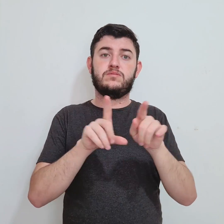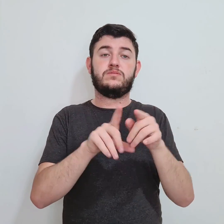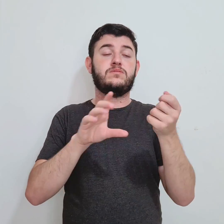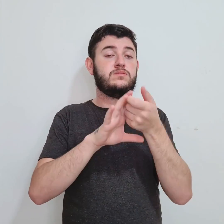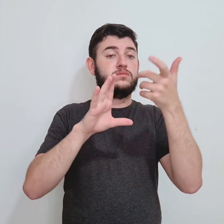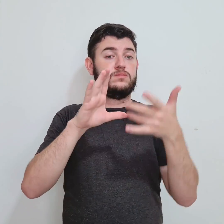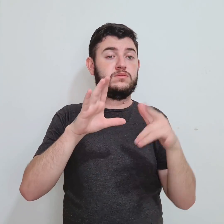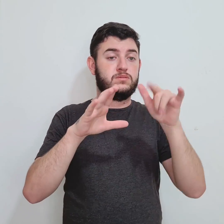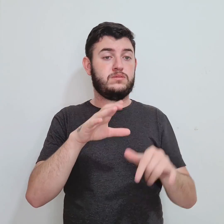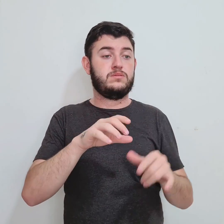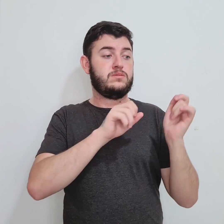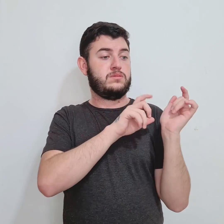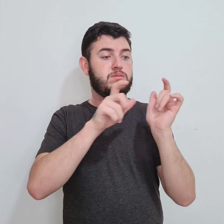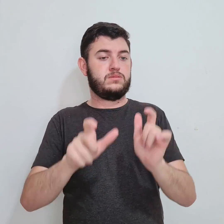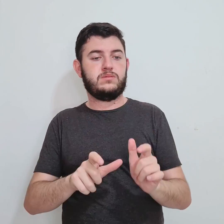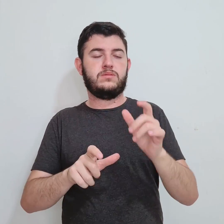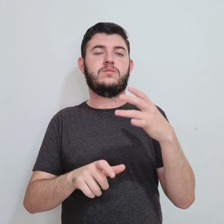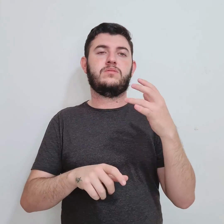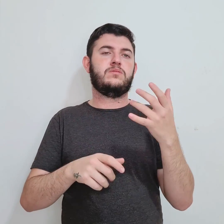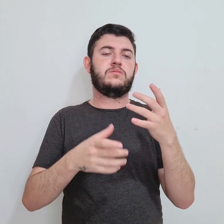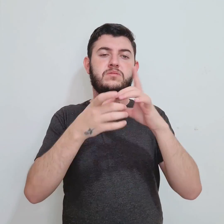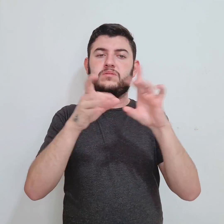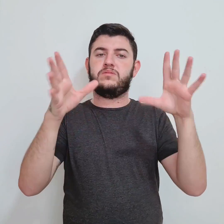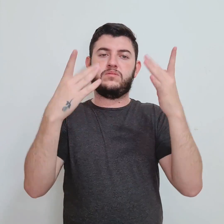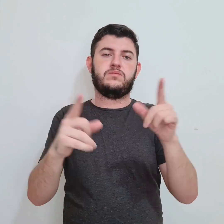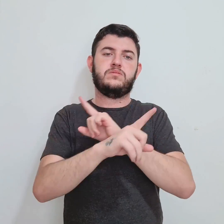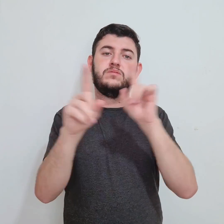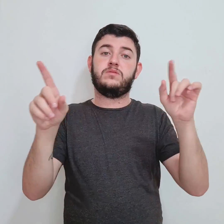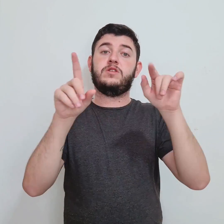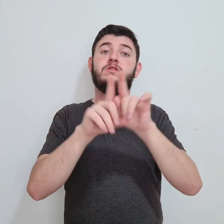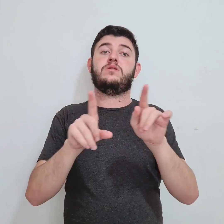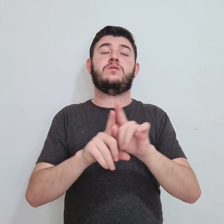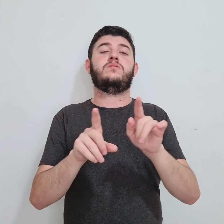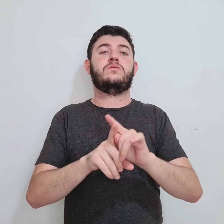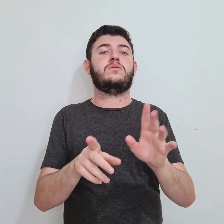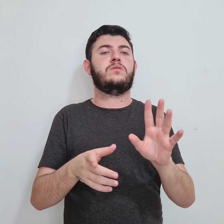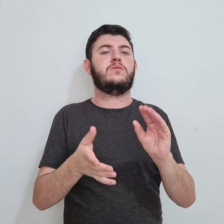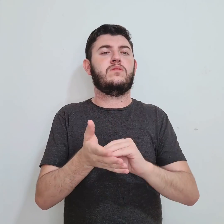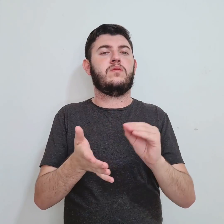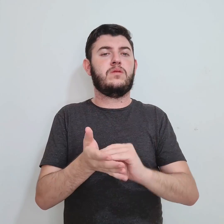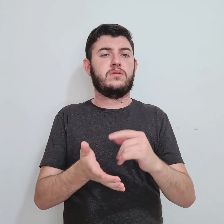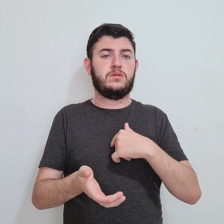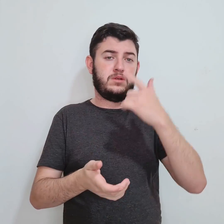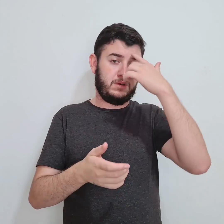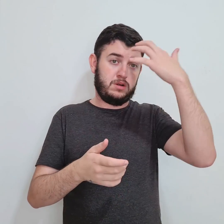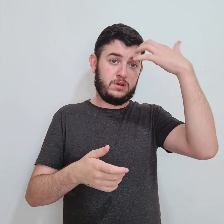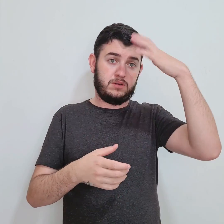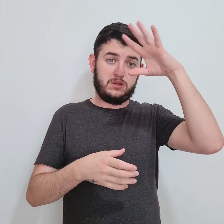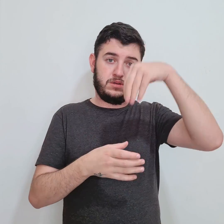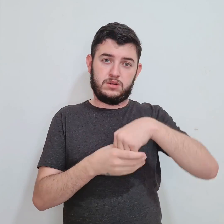caráter conservador, antidemocrático e racionalismo já presente na nossa sociedade.